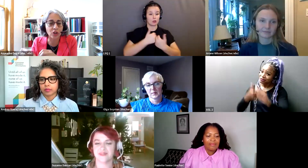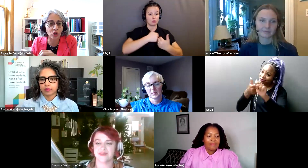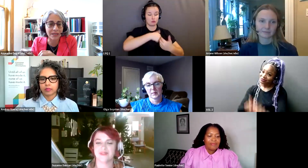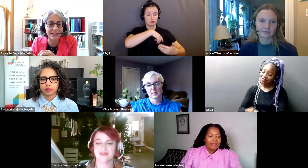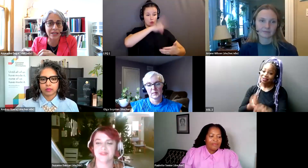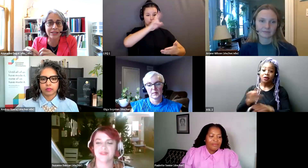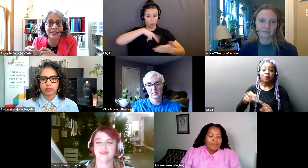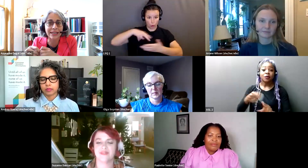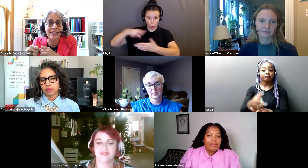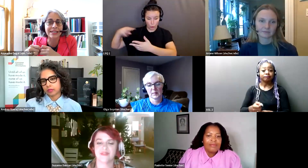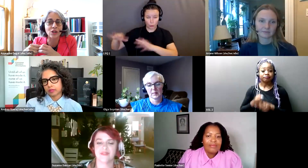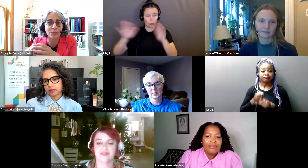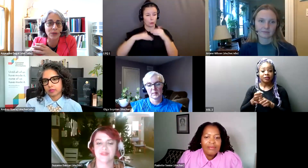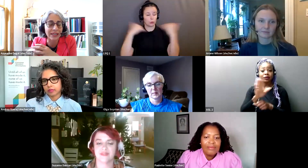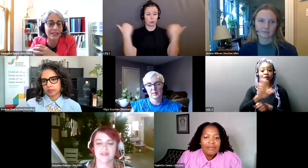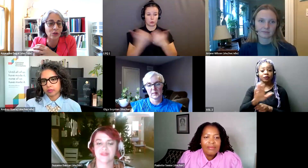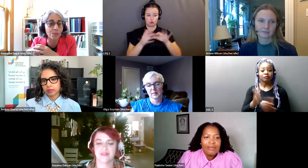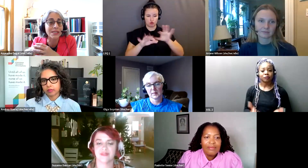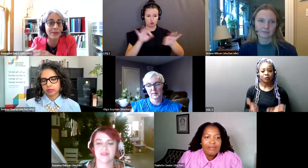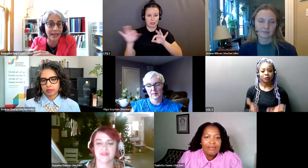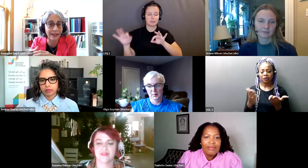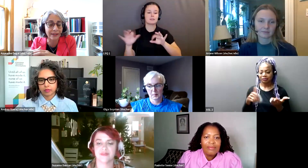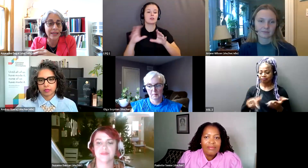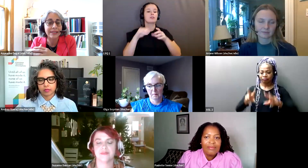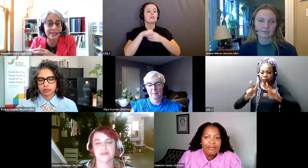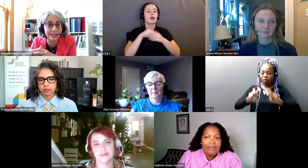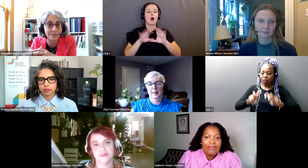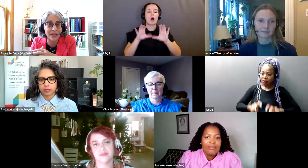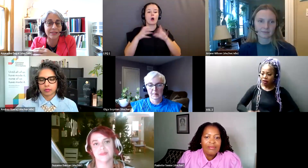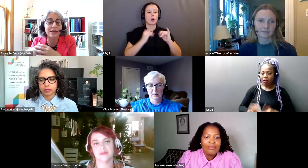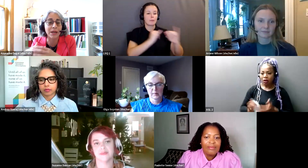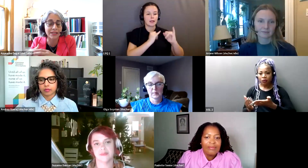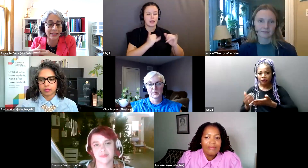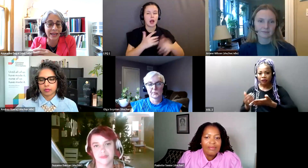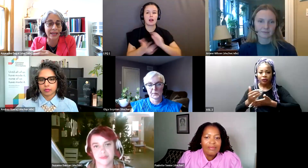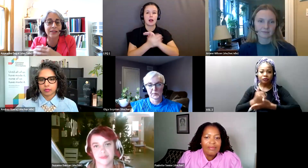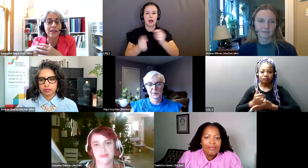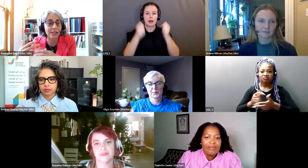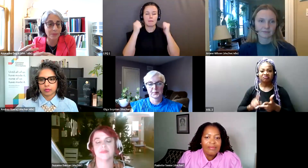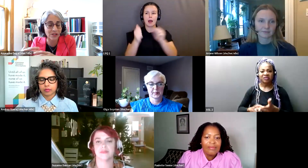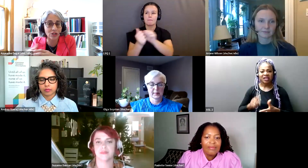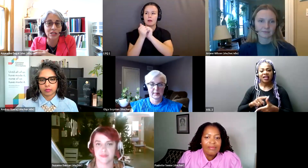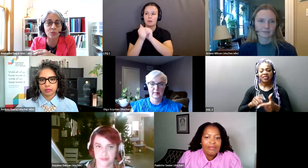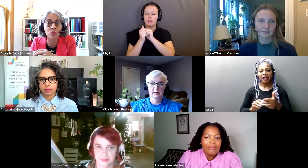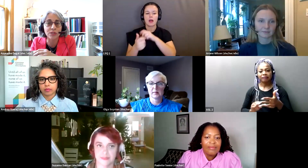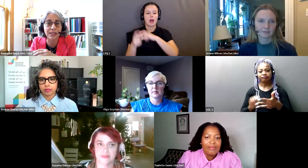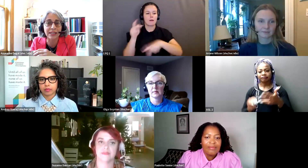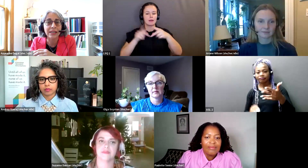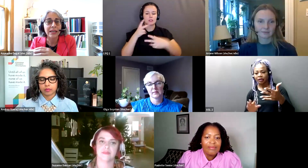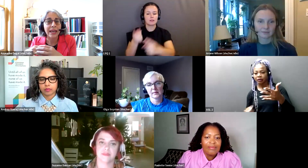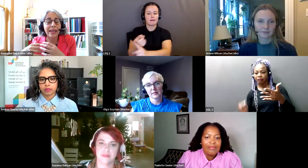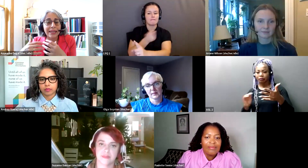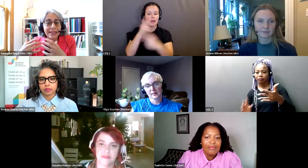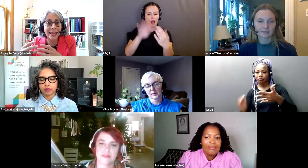avec un comité trié des employés des groupes similaires, des experts, des partenaires, des personnes des